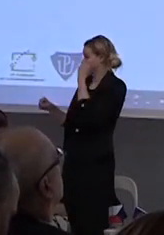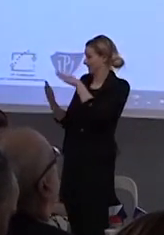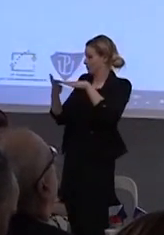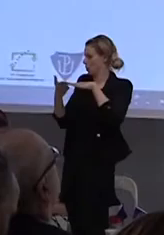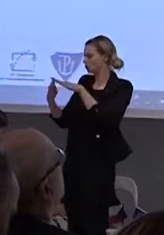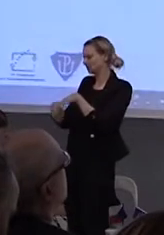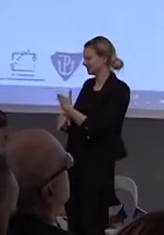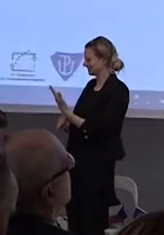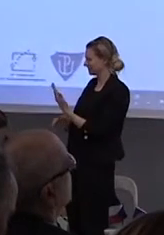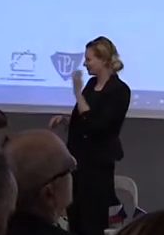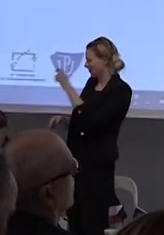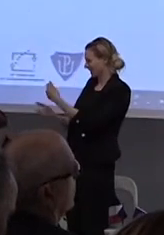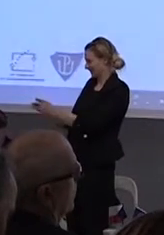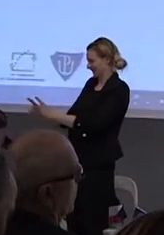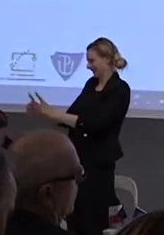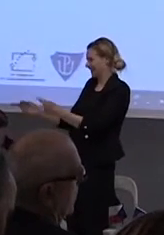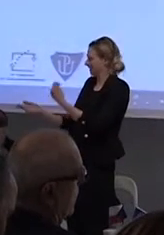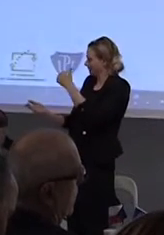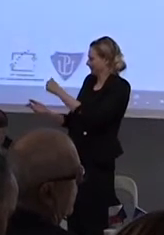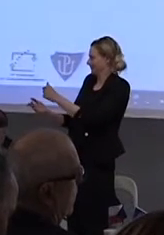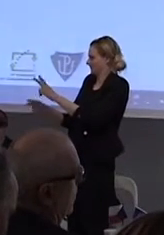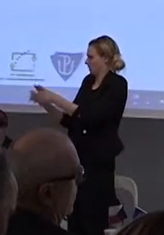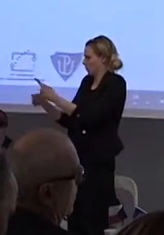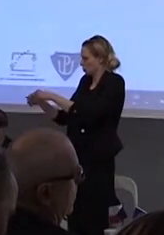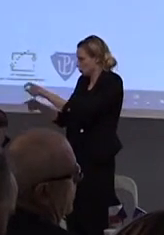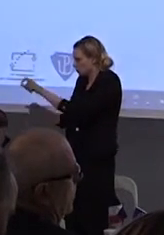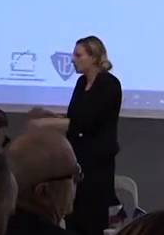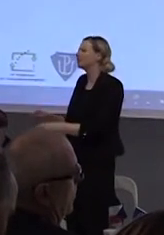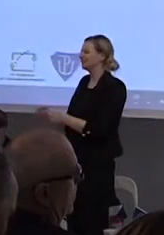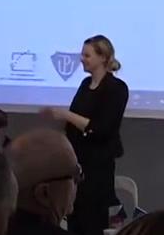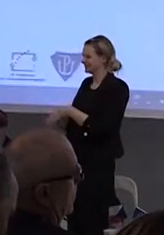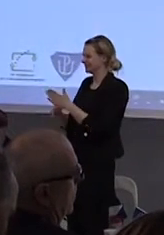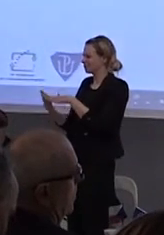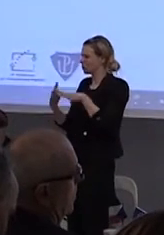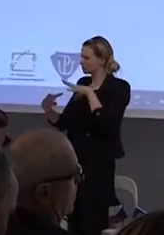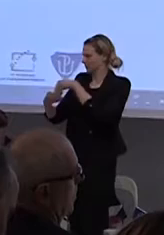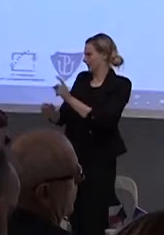more than a century later, social values have shifted enormously.